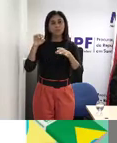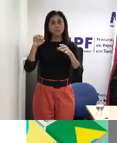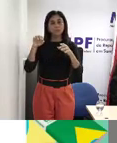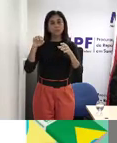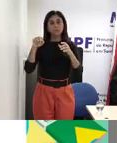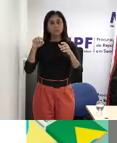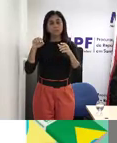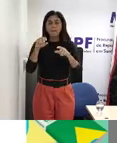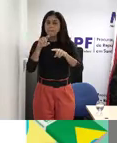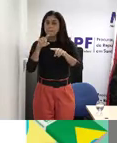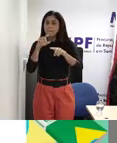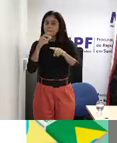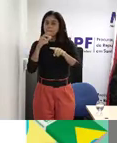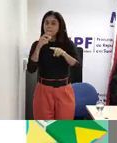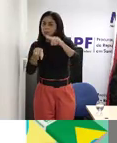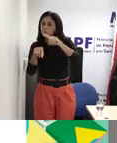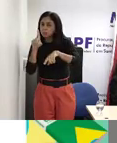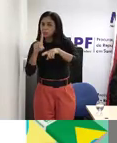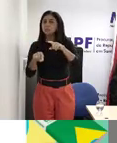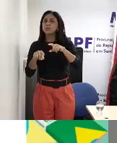sexual também é punível